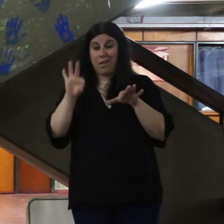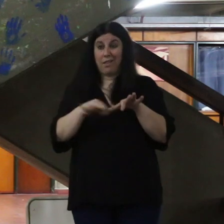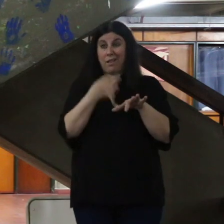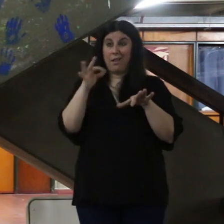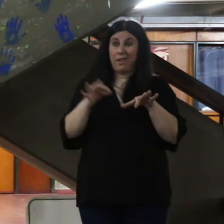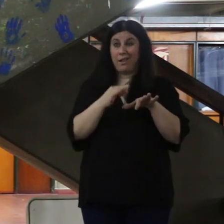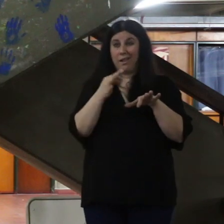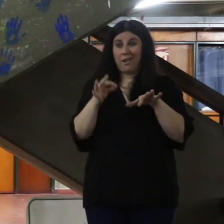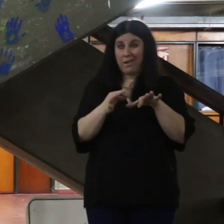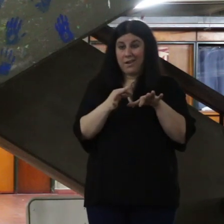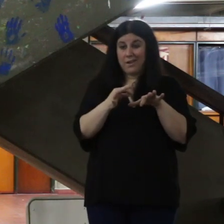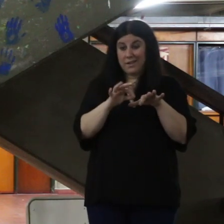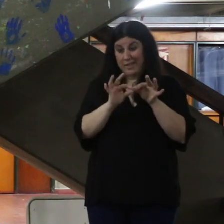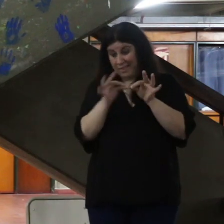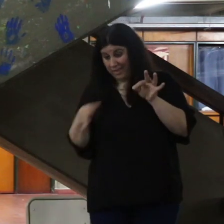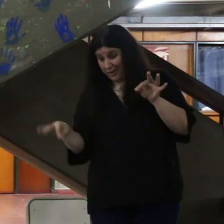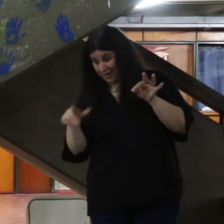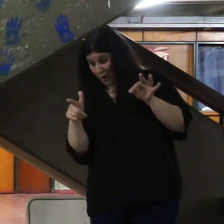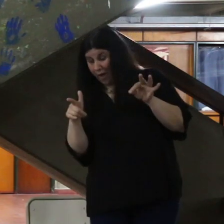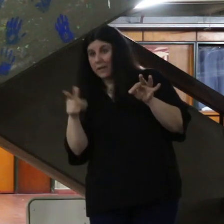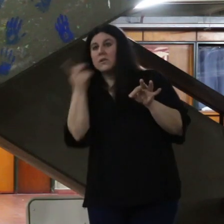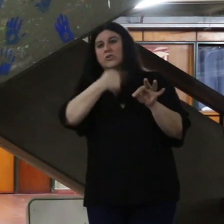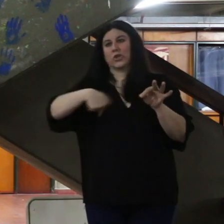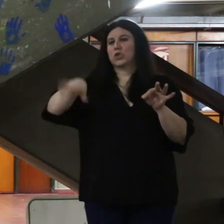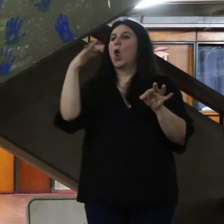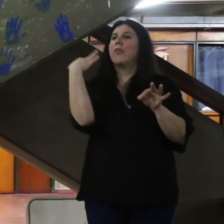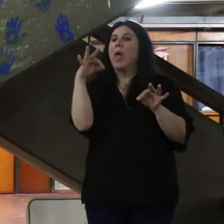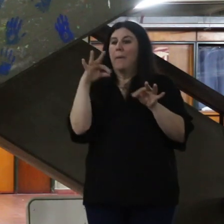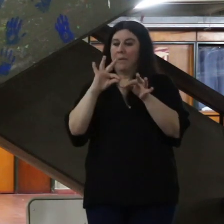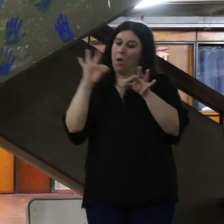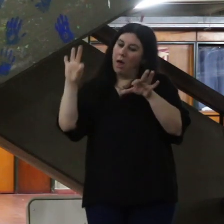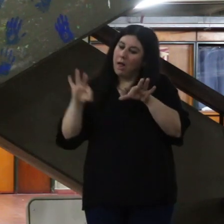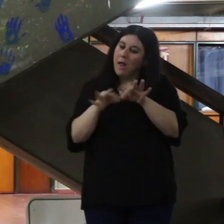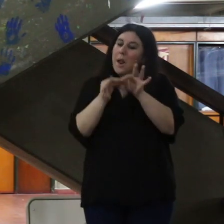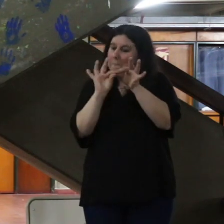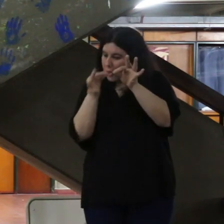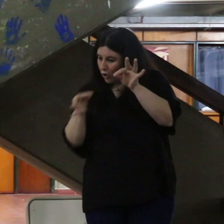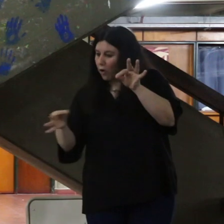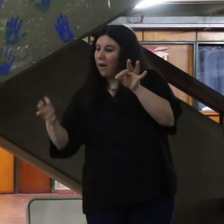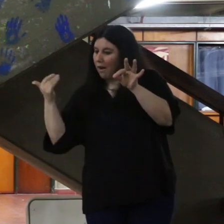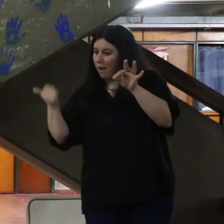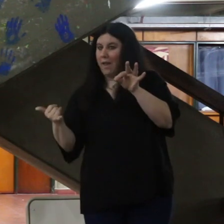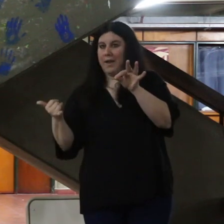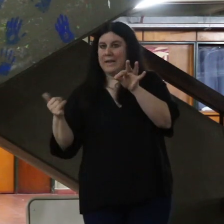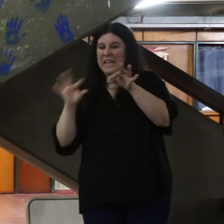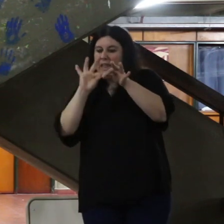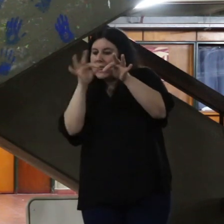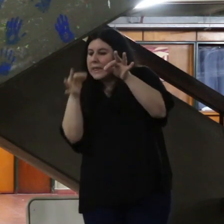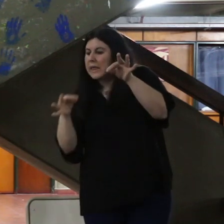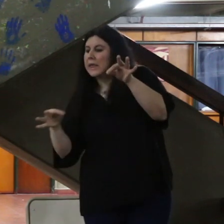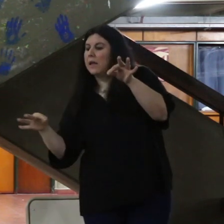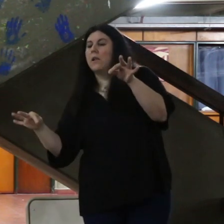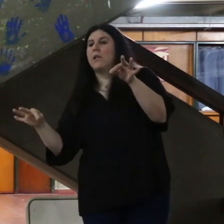hilo. Bueno, nosotros tenemos que dar puntadas con hilo. Y para mí, uno de esos hilos